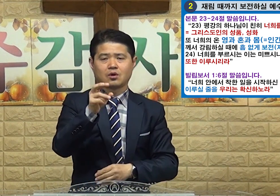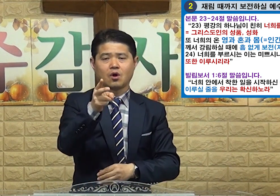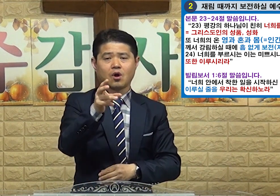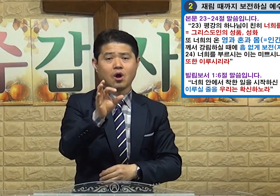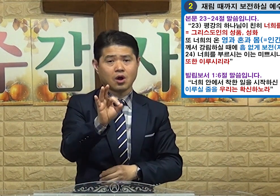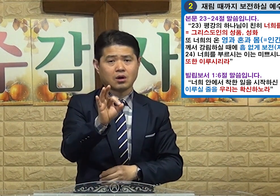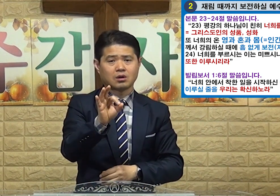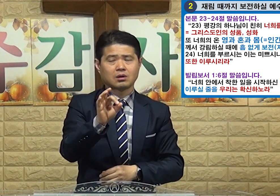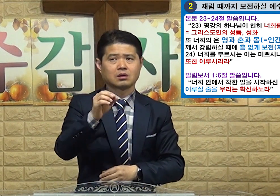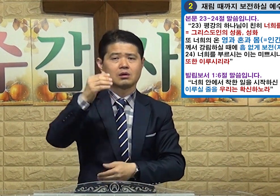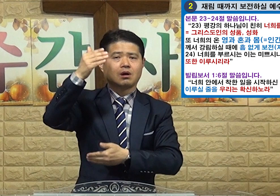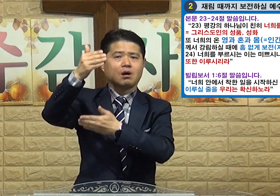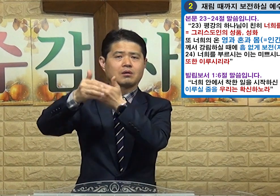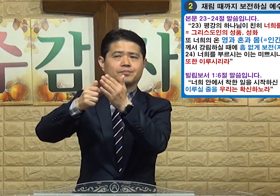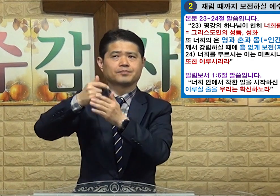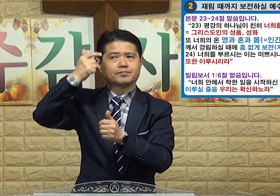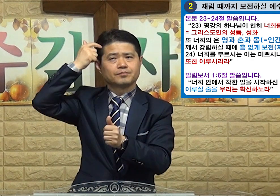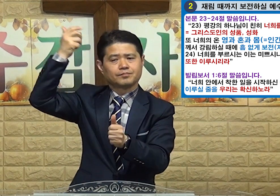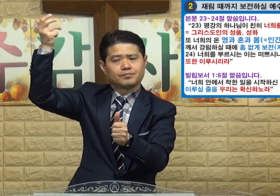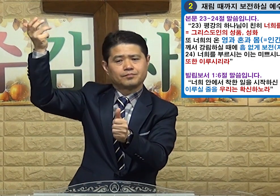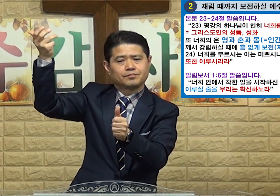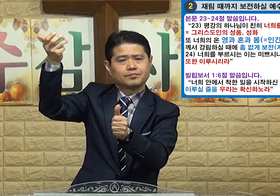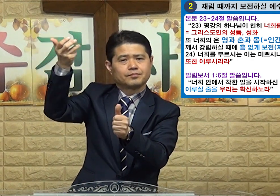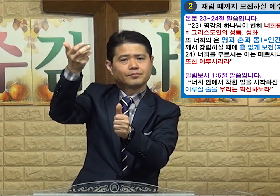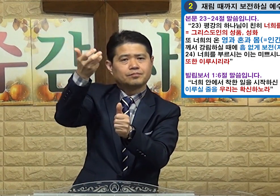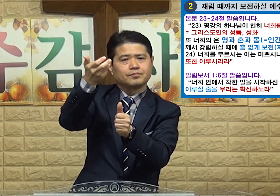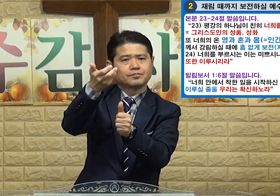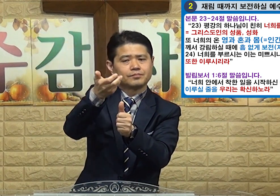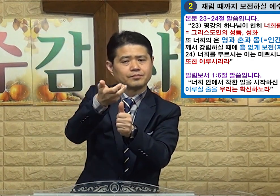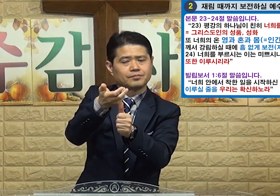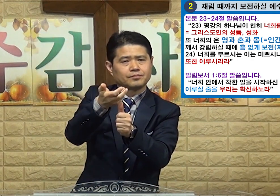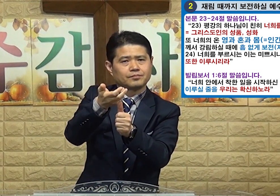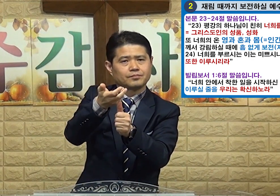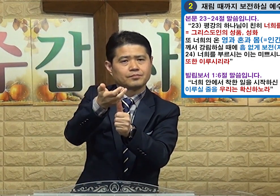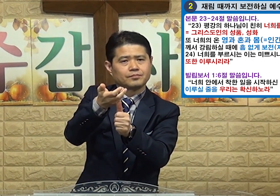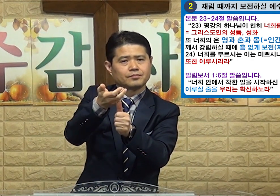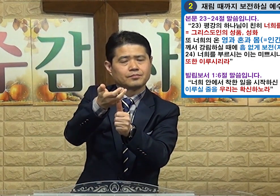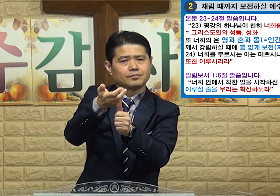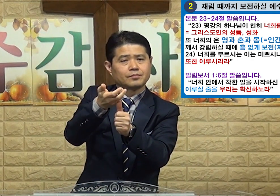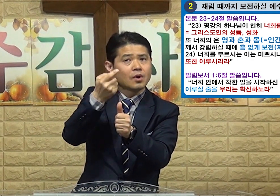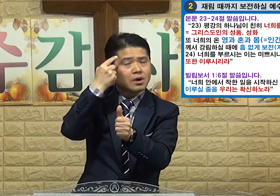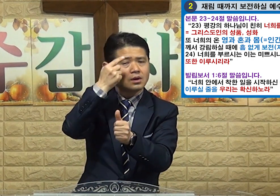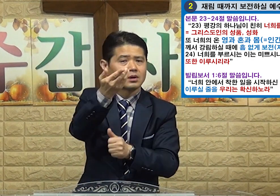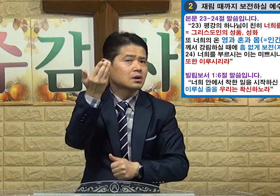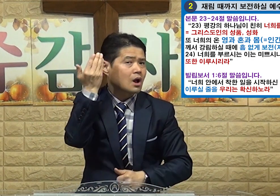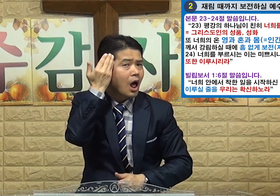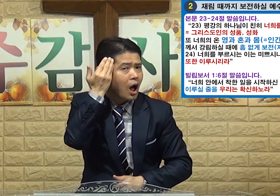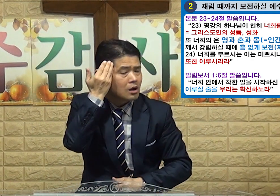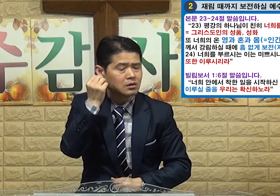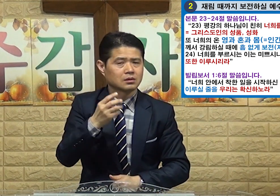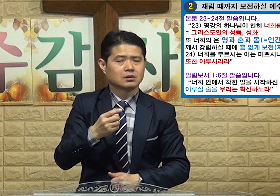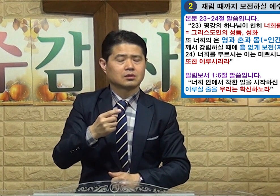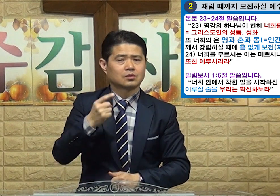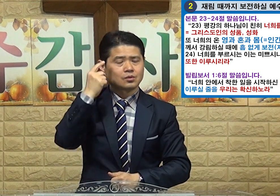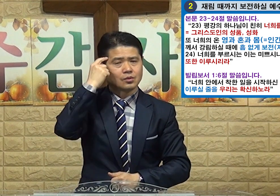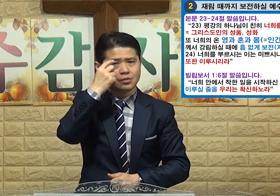우리의 몸 가운데 영이 있습니다. 아버지의 영이 우리에게 임하는 것입니다. 우리의